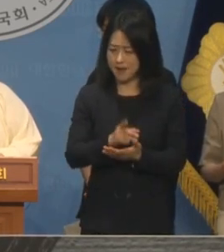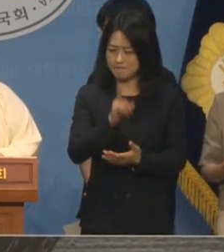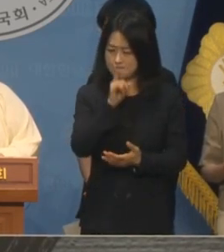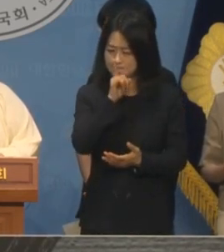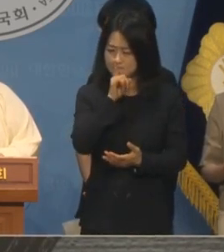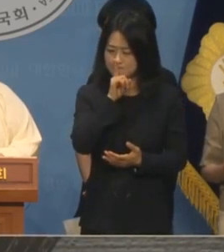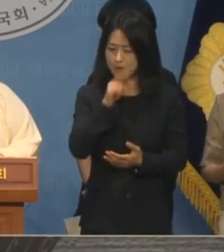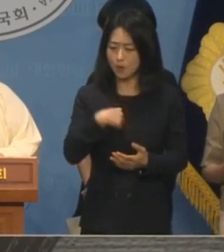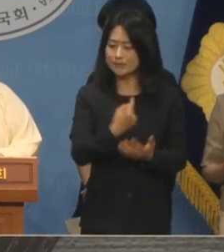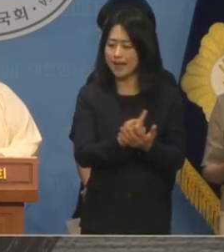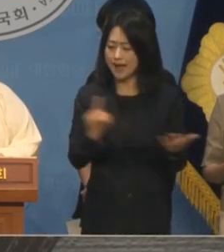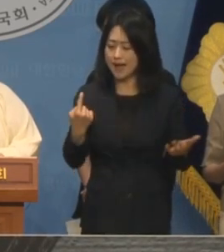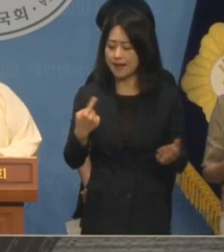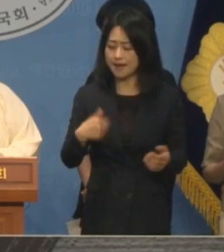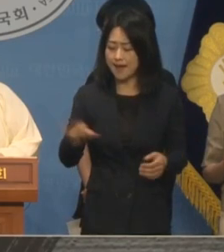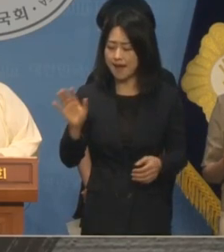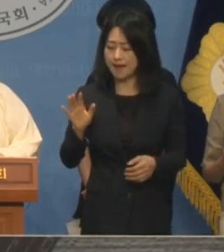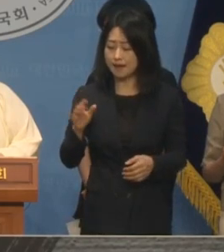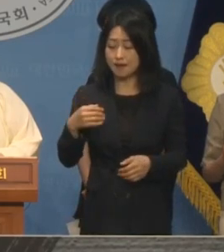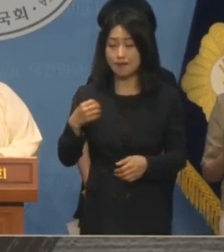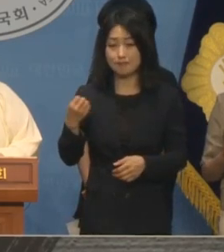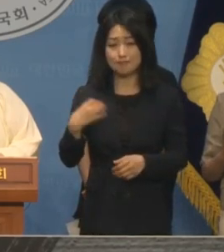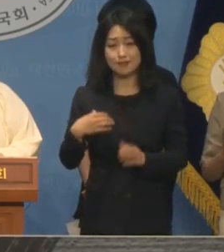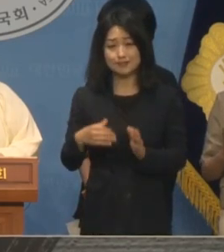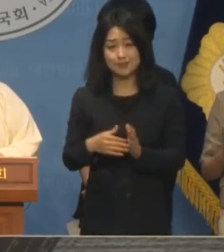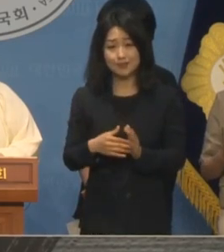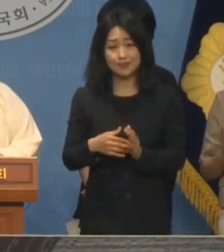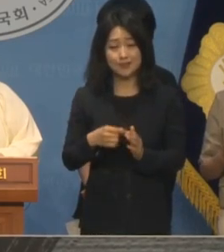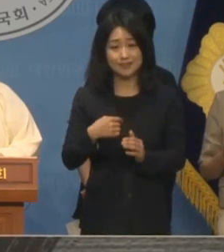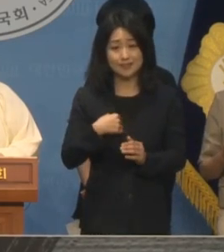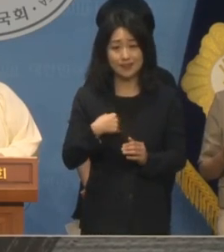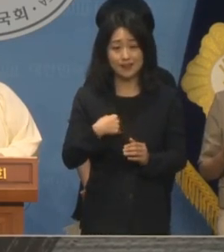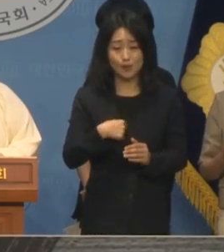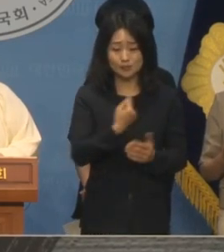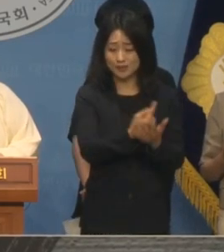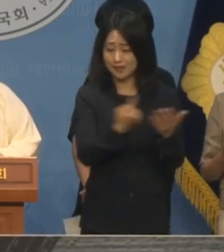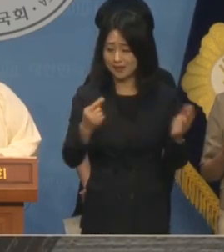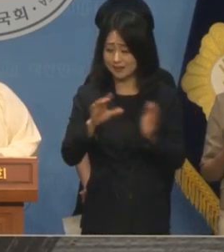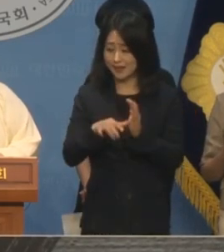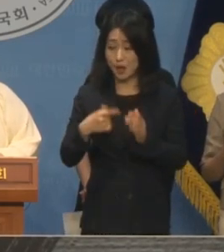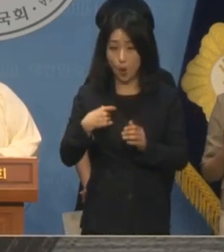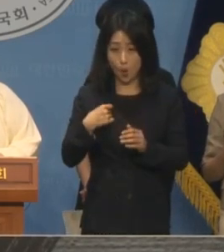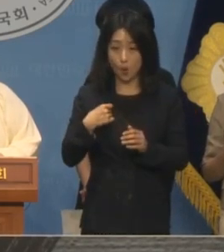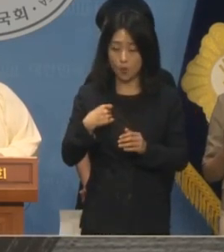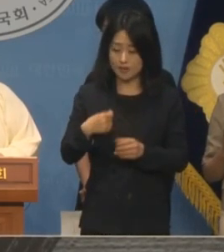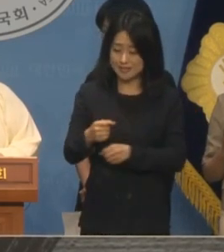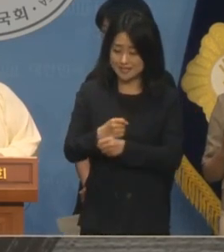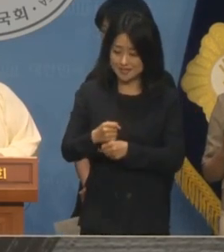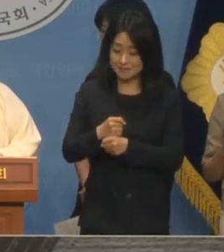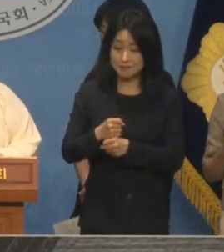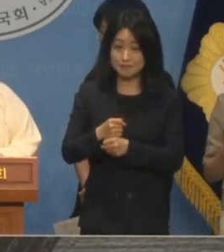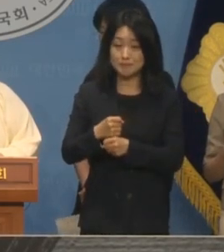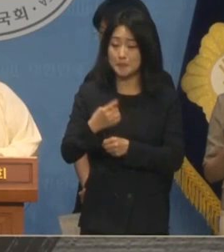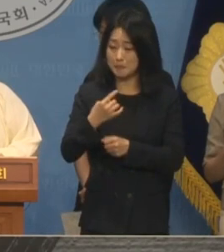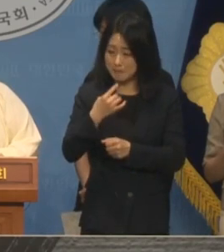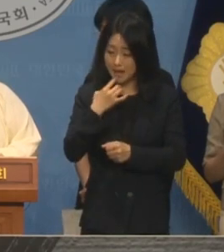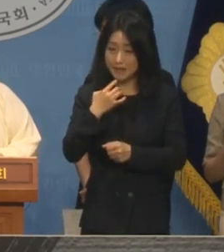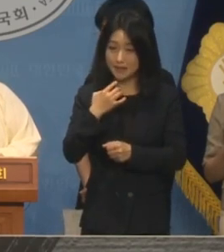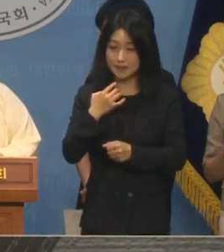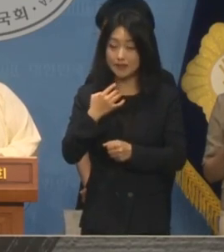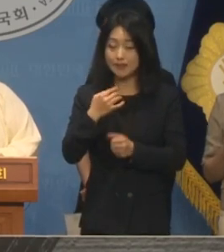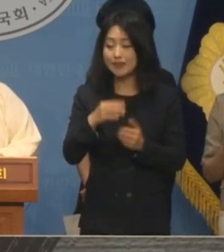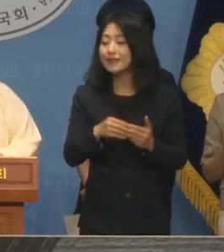혼자 조용히 나가라고 했습니다. 나갈 때의 옷과 짐만